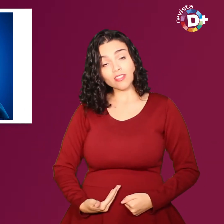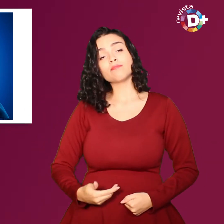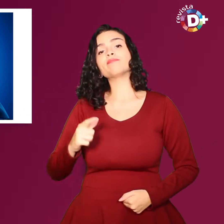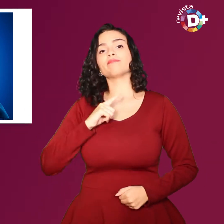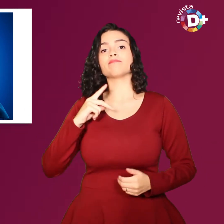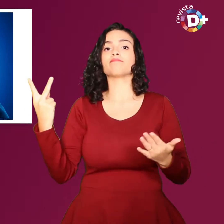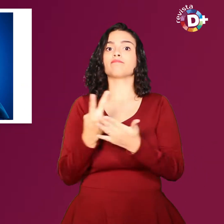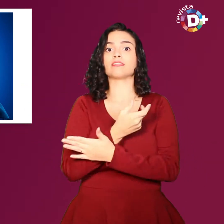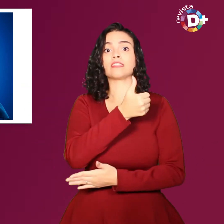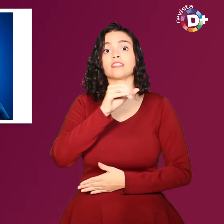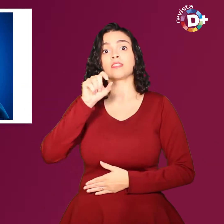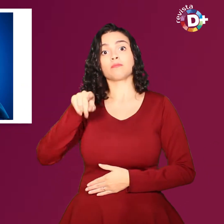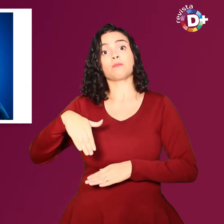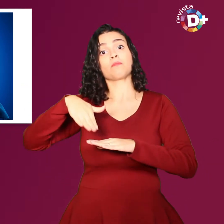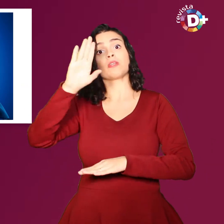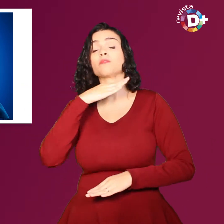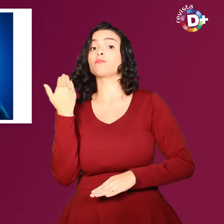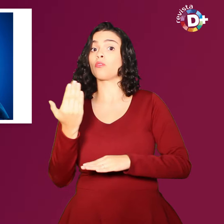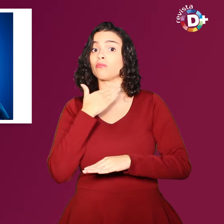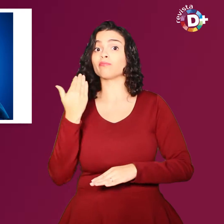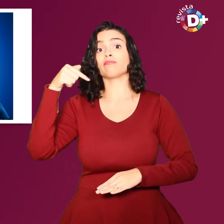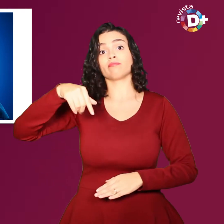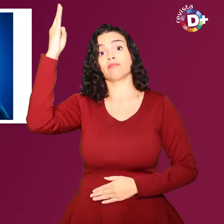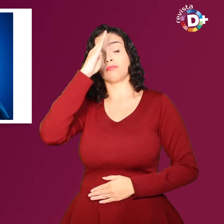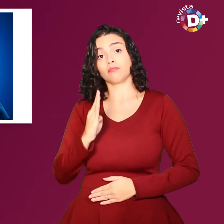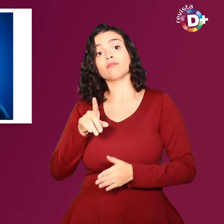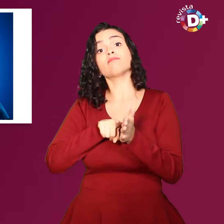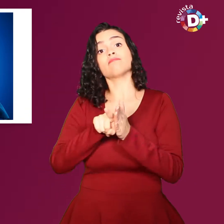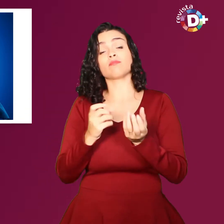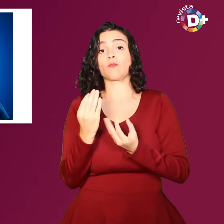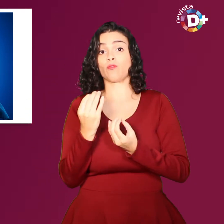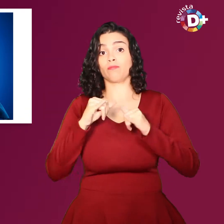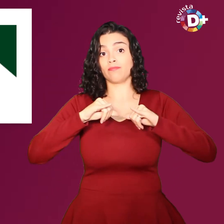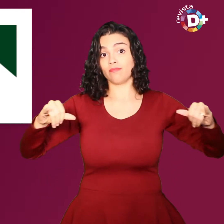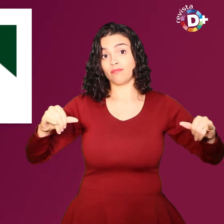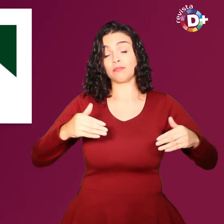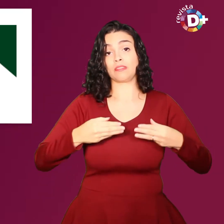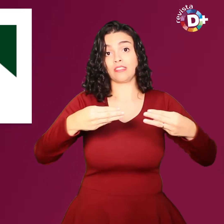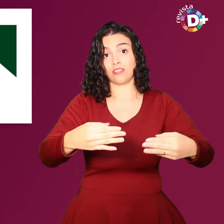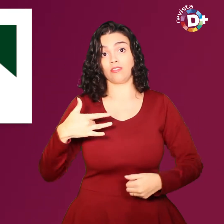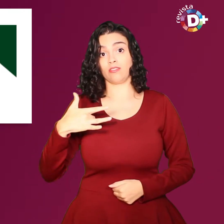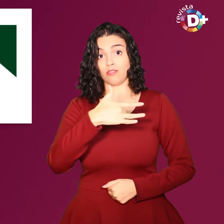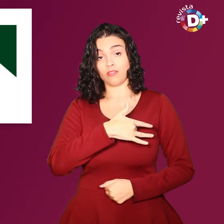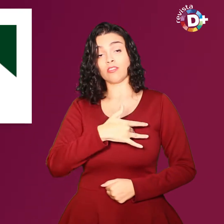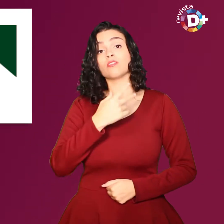doença que mata mais de 100 mil pessoas por ano no Brasil, de acordo com dados do Ministério da Saúde. A estimativa